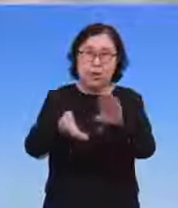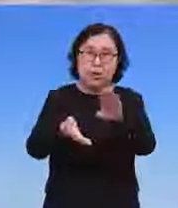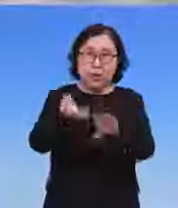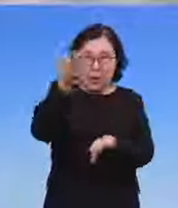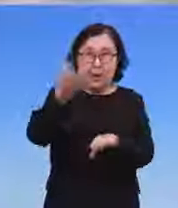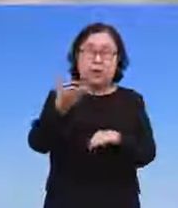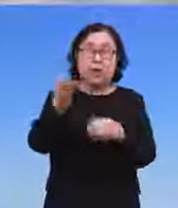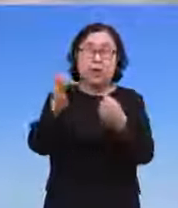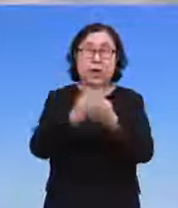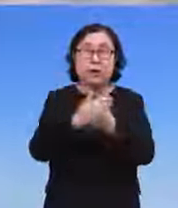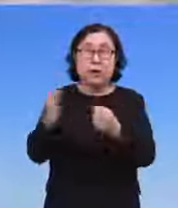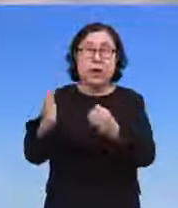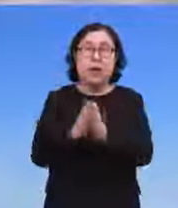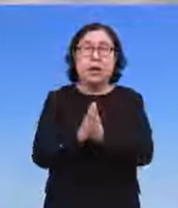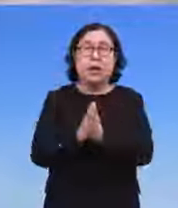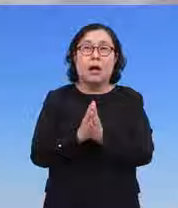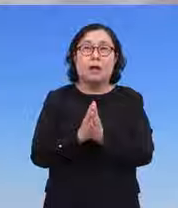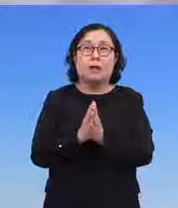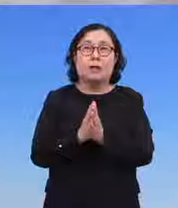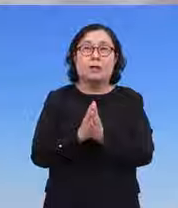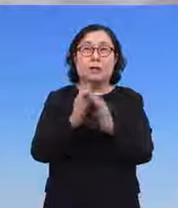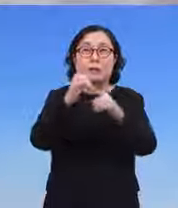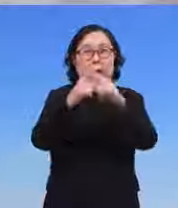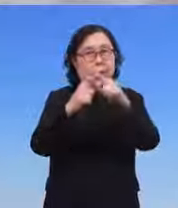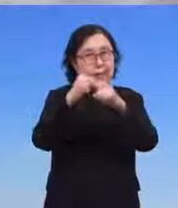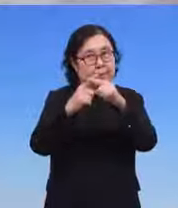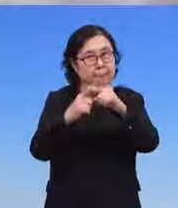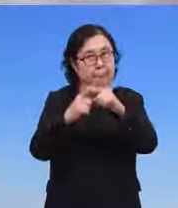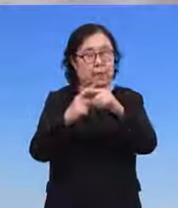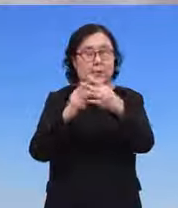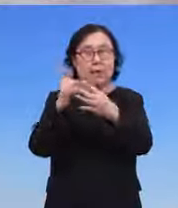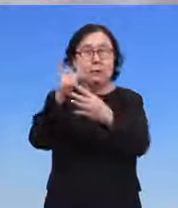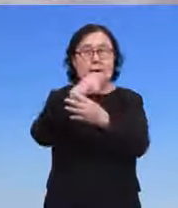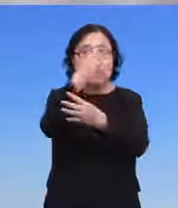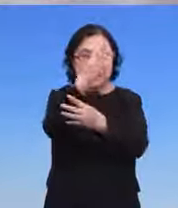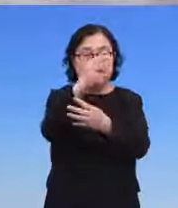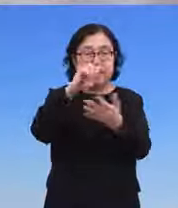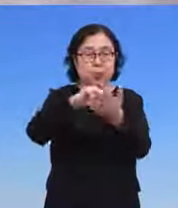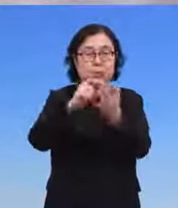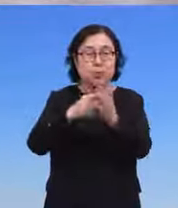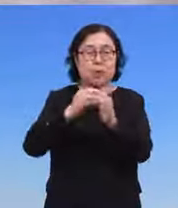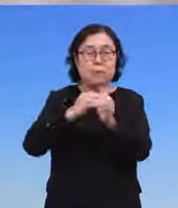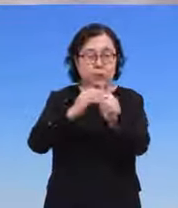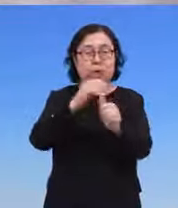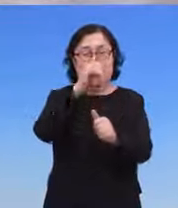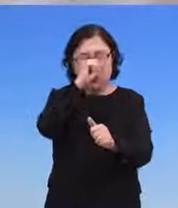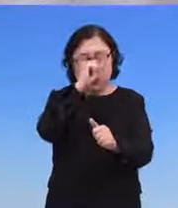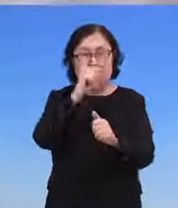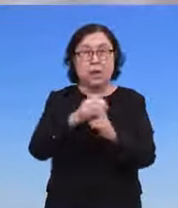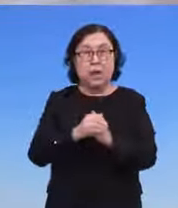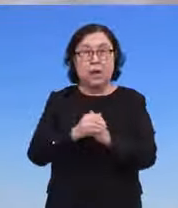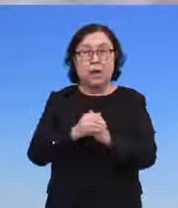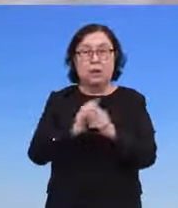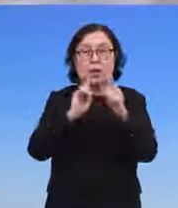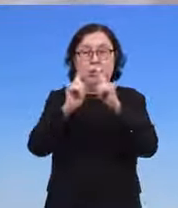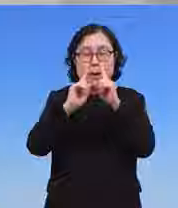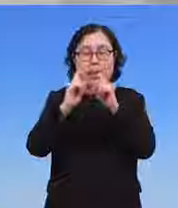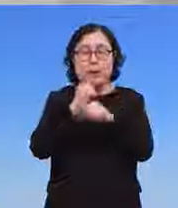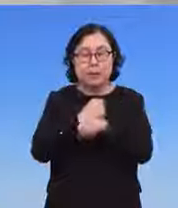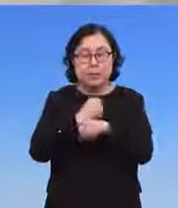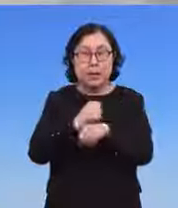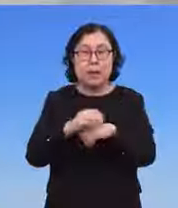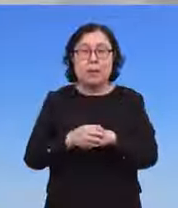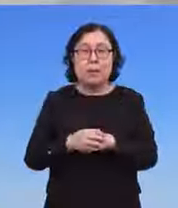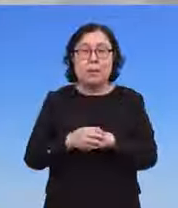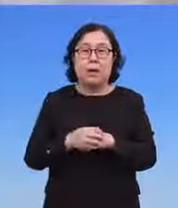내지 4분의 3을 파송하겠다, 그런 뜻으로 제가 툭 던진 겁니다. 그리고 이 드림센터를 이제 우리가